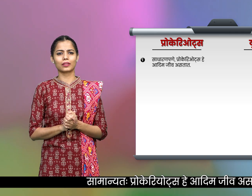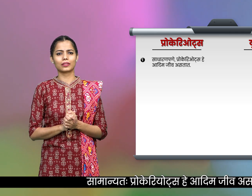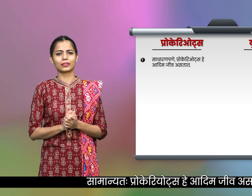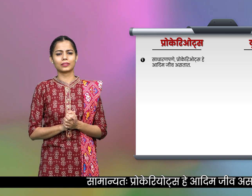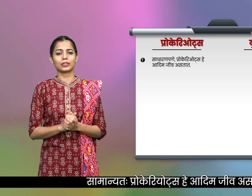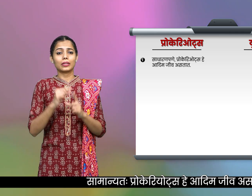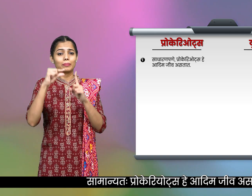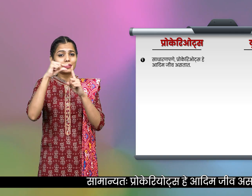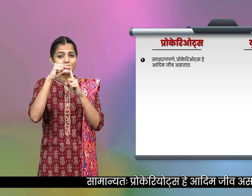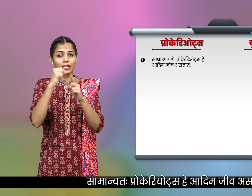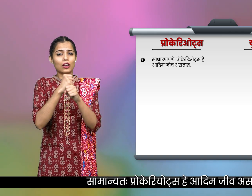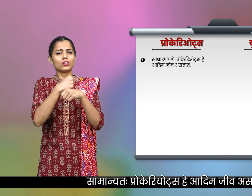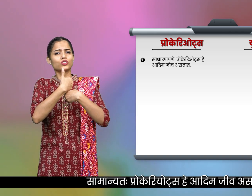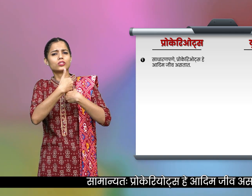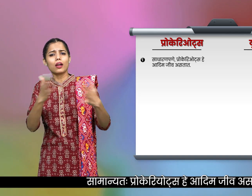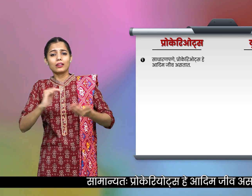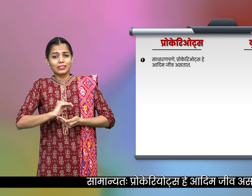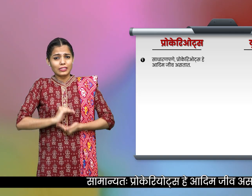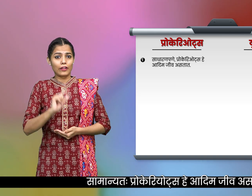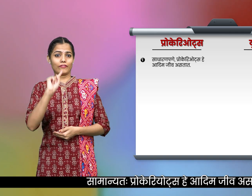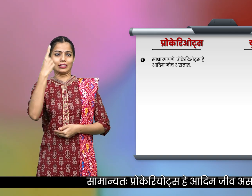सामान्यतः प्रोकॅरियोट्स हे आदिम जीव असतात,